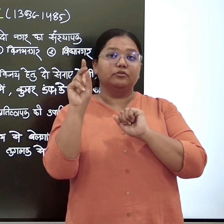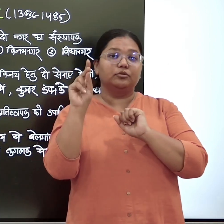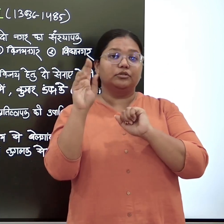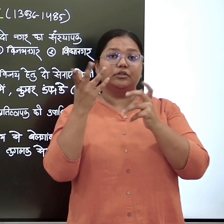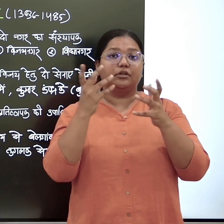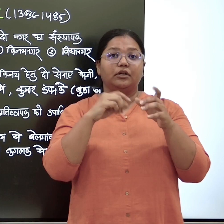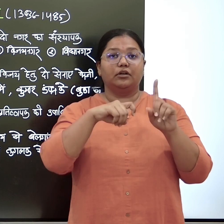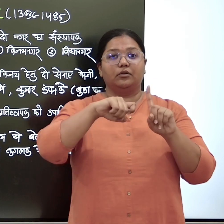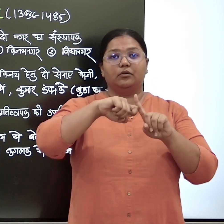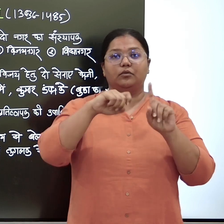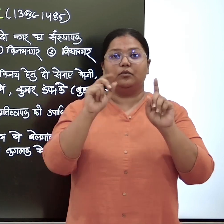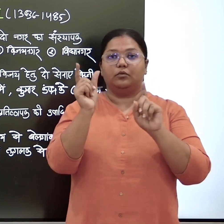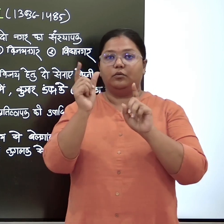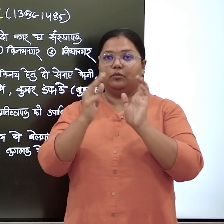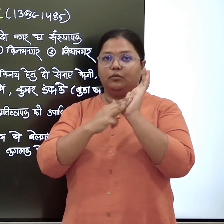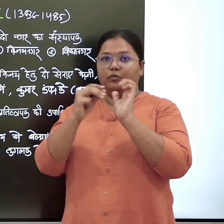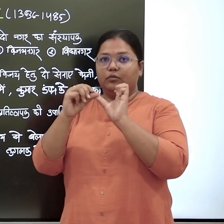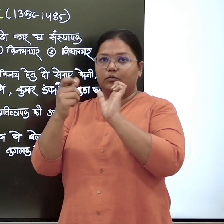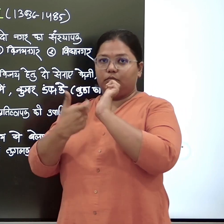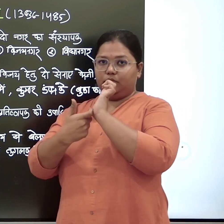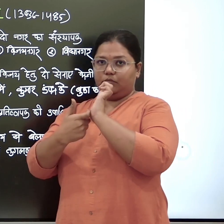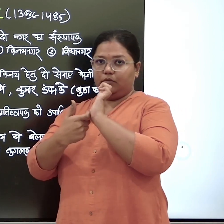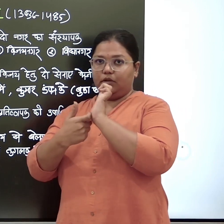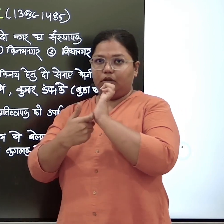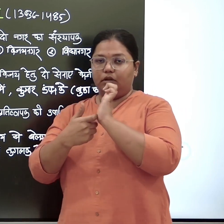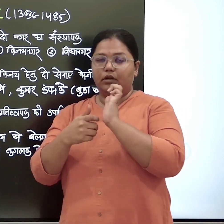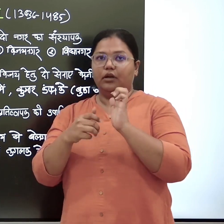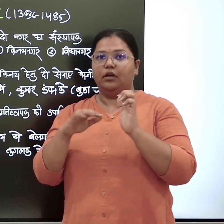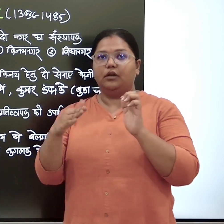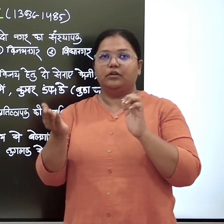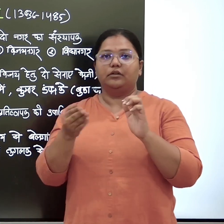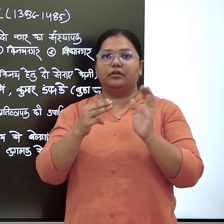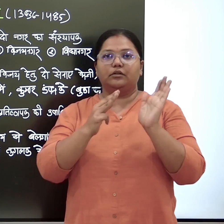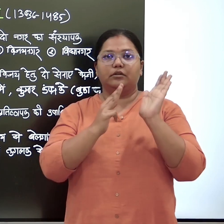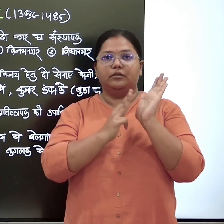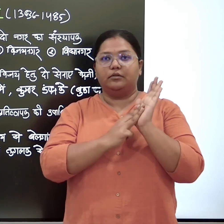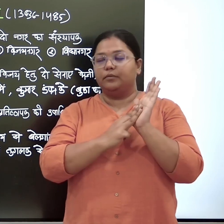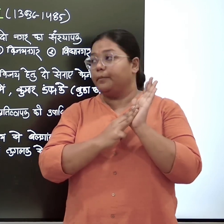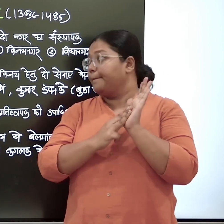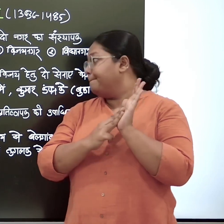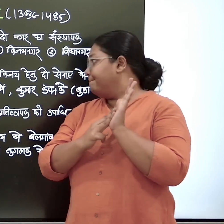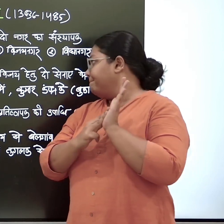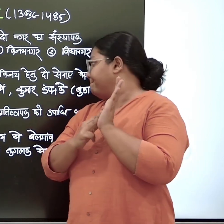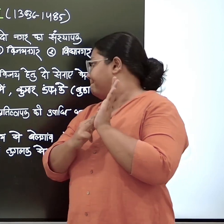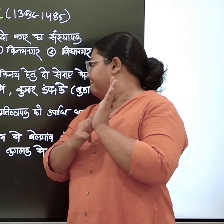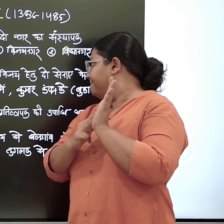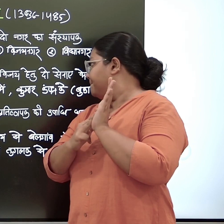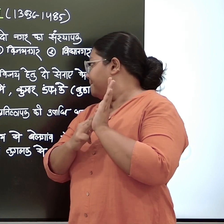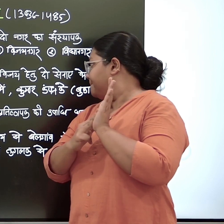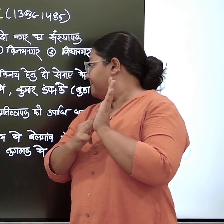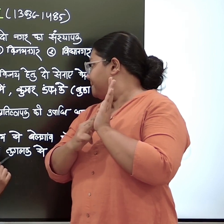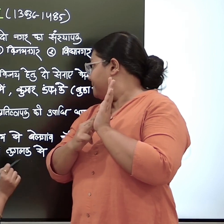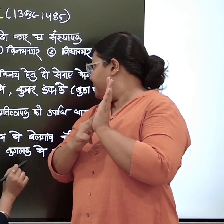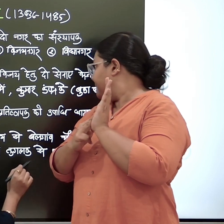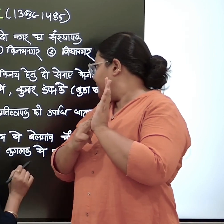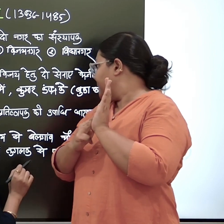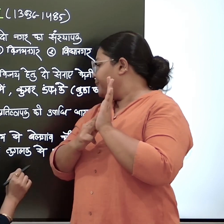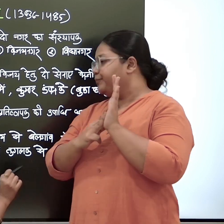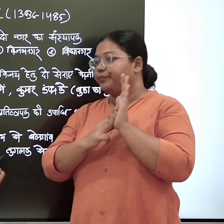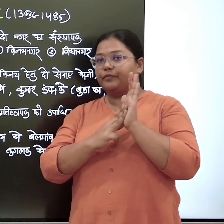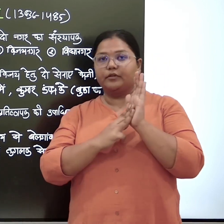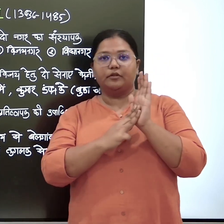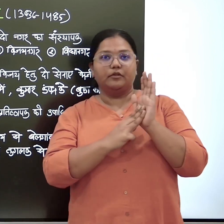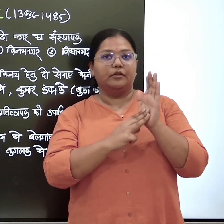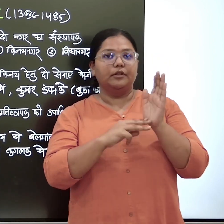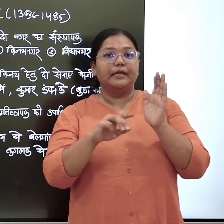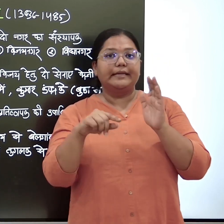सलव है ना, कुमार सवल, सवल, सवल, ठीक है, इनके द्वारा ही जो है वो